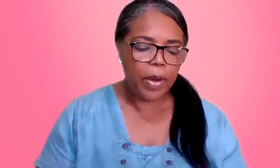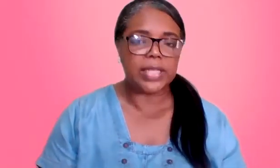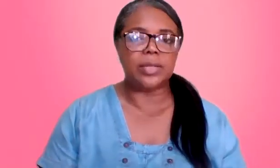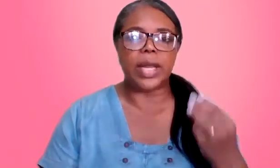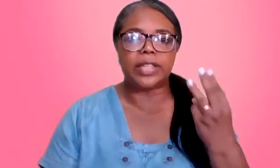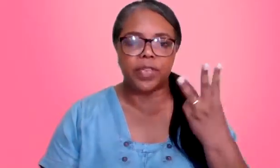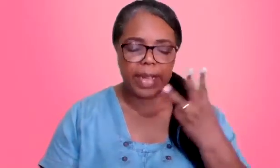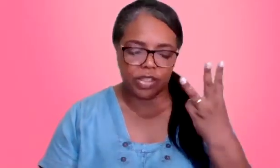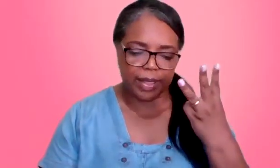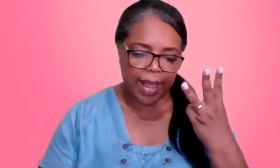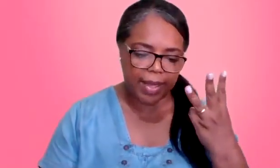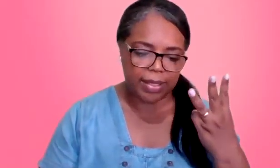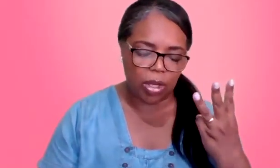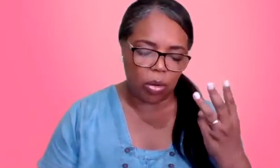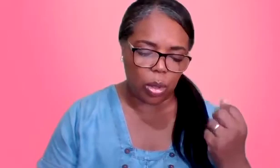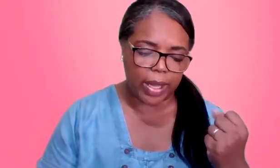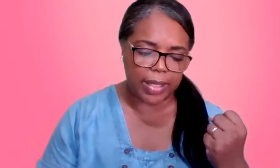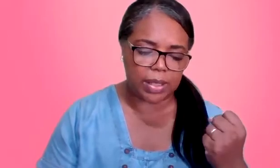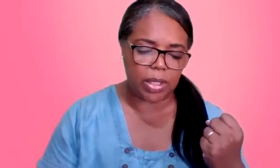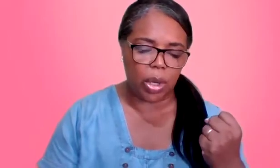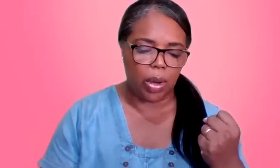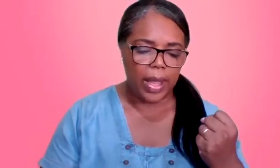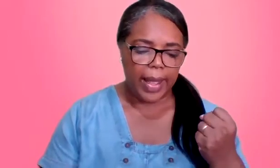Depois, na atividade 3, eu coloquei assim, ó,